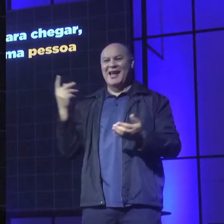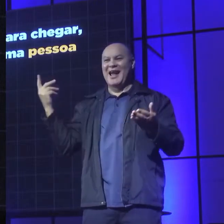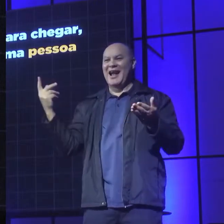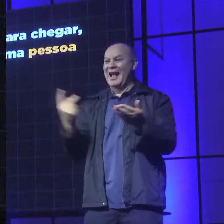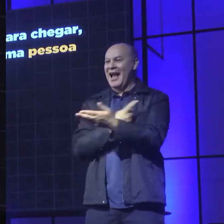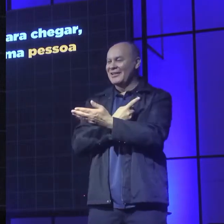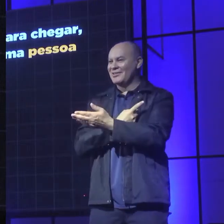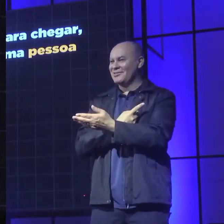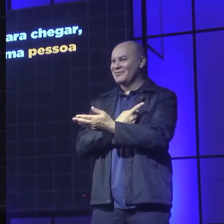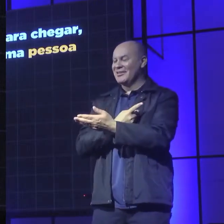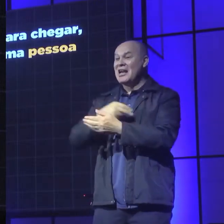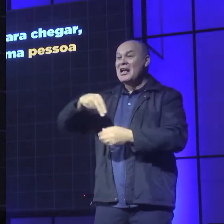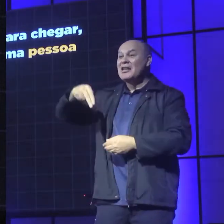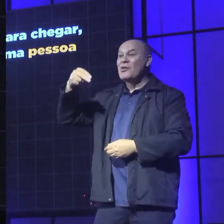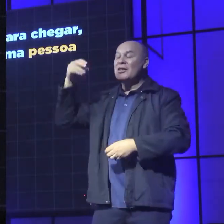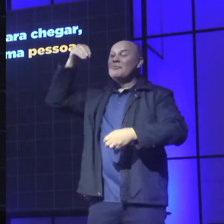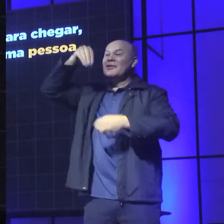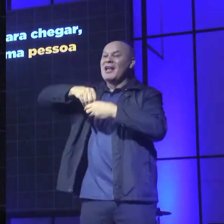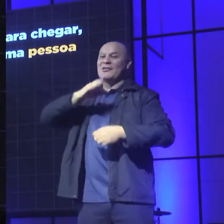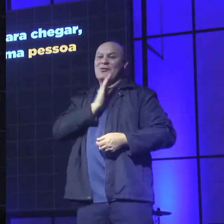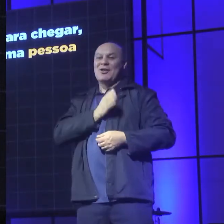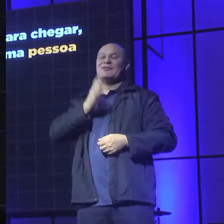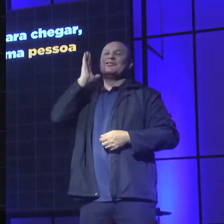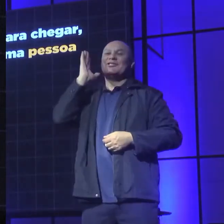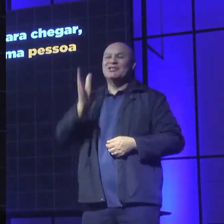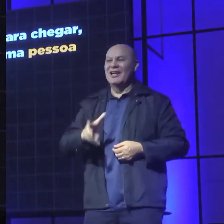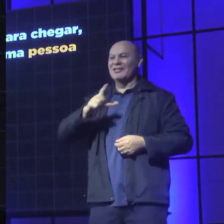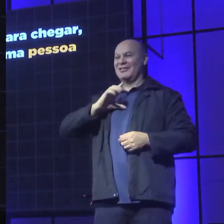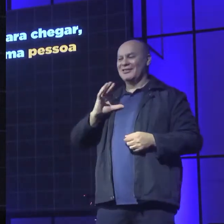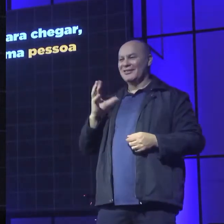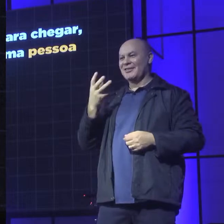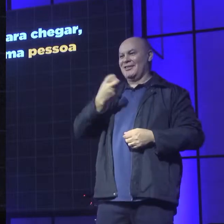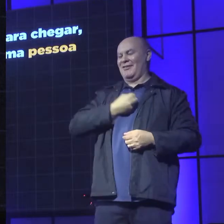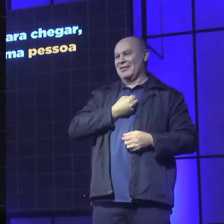Porque Jesus é a verdade de Deus para mim e para você.